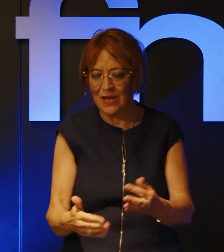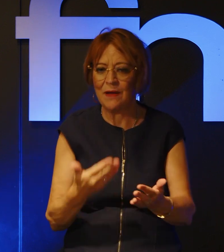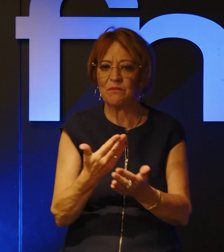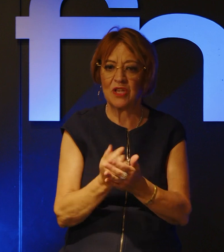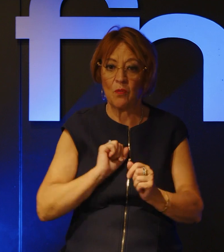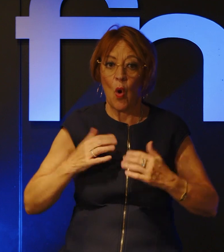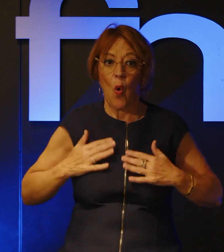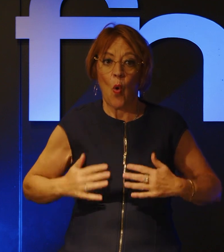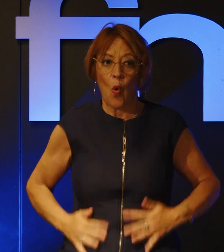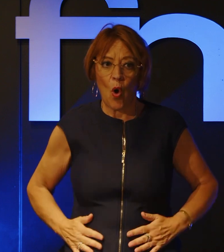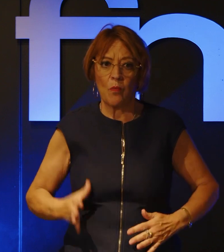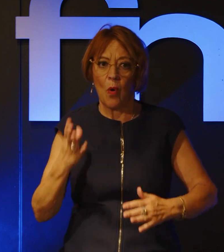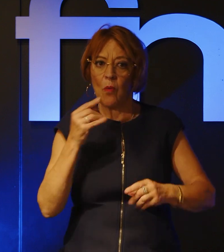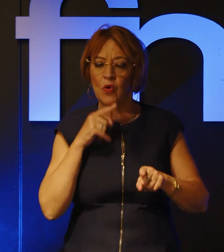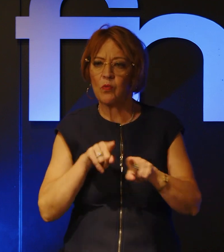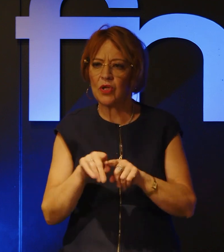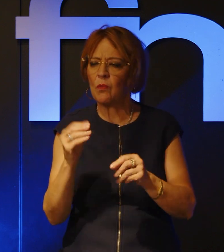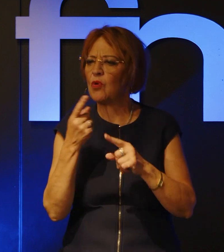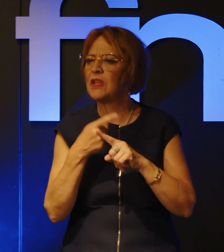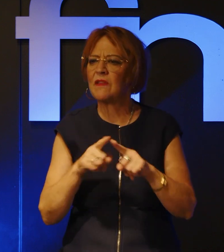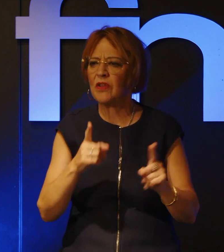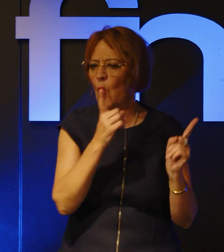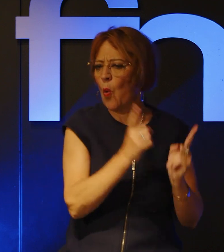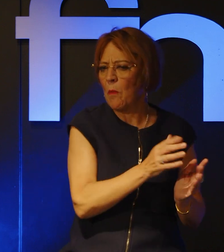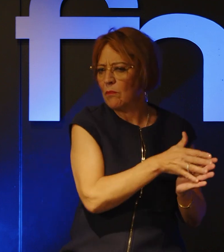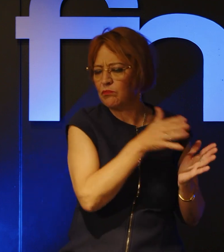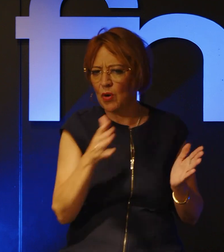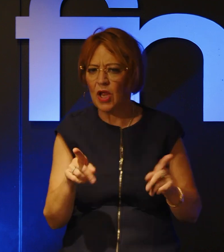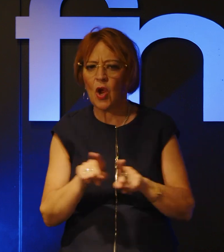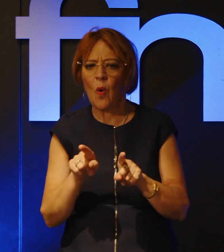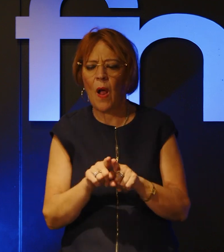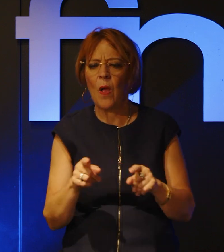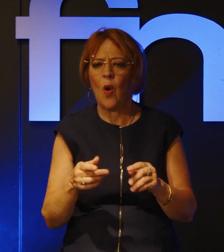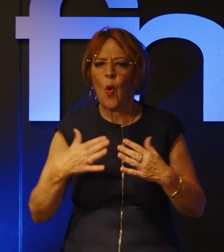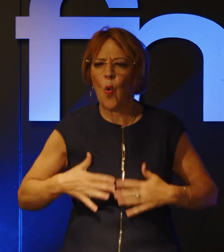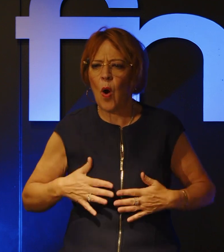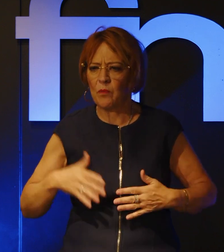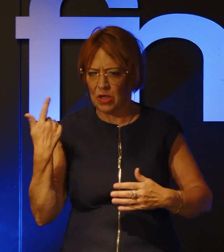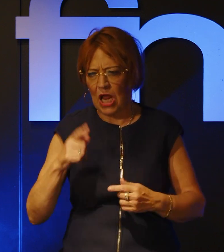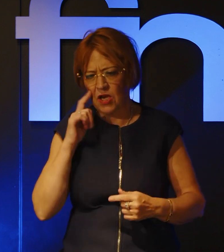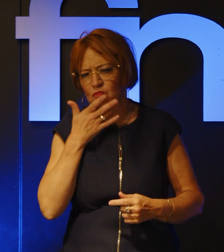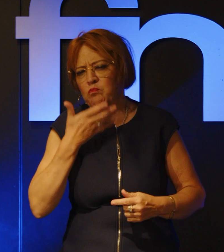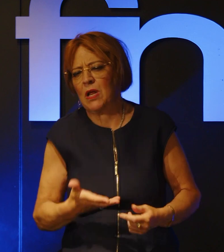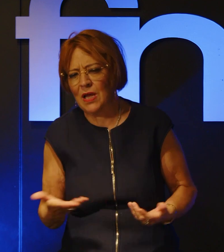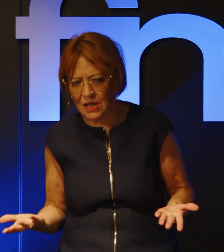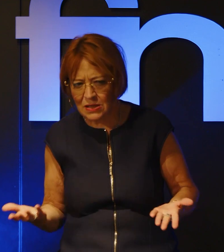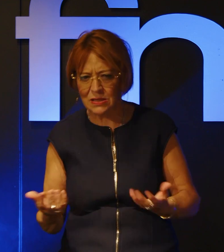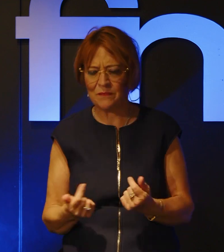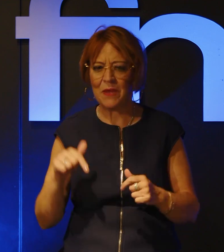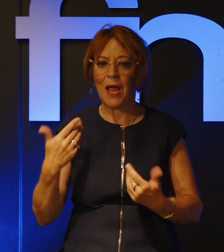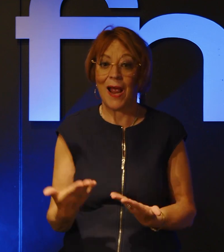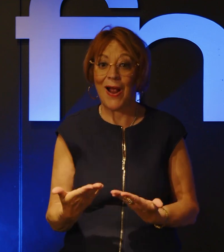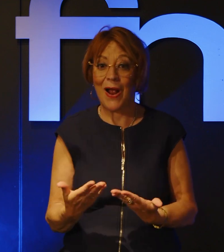o meu corpo muito politizado muito diferente do início um corpo imediato urgente Maduro e agora é